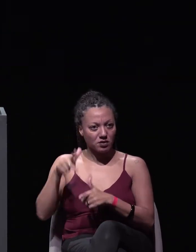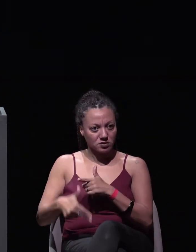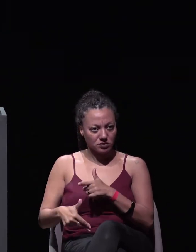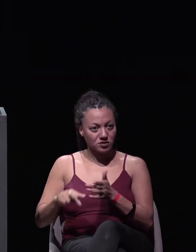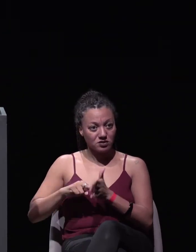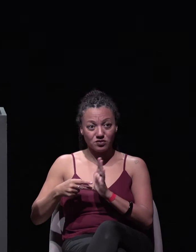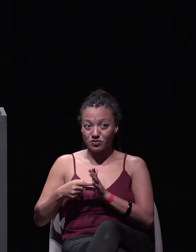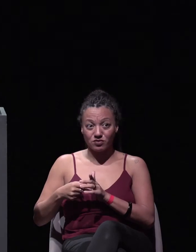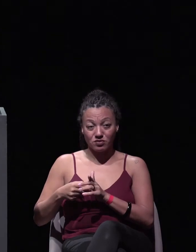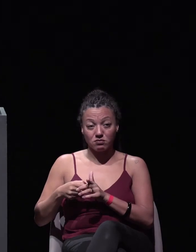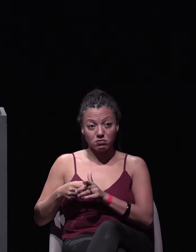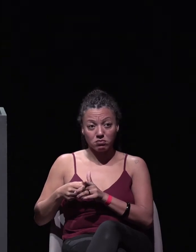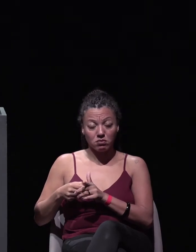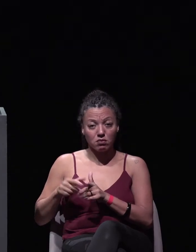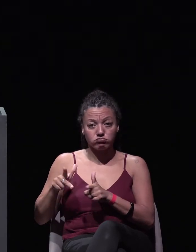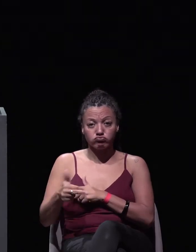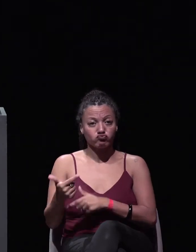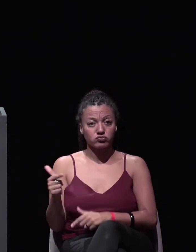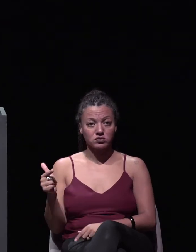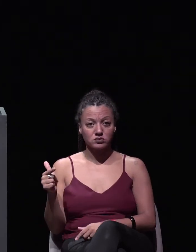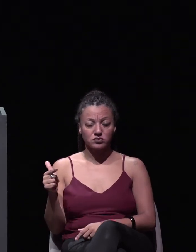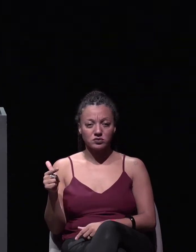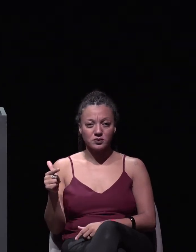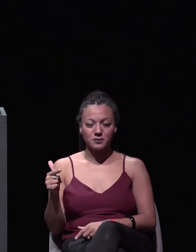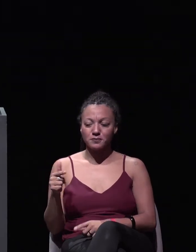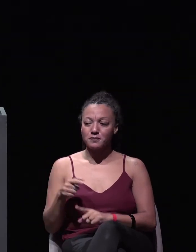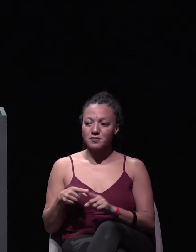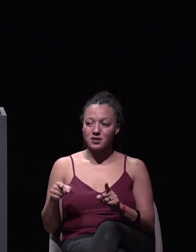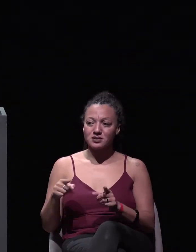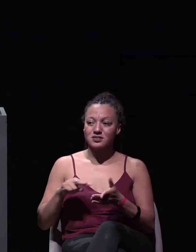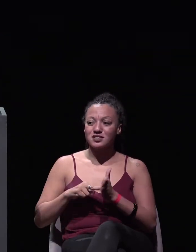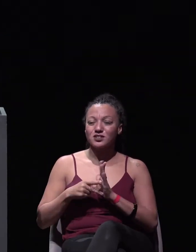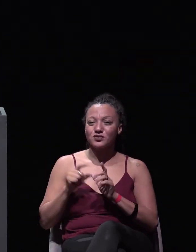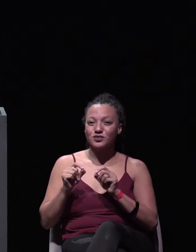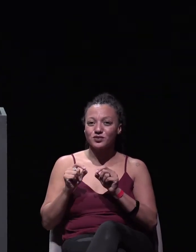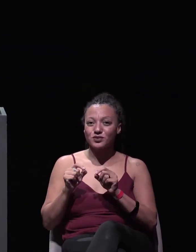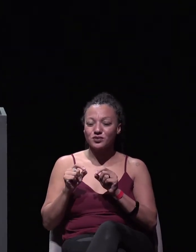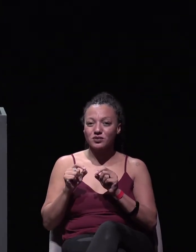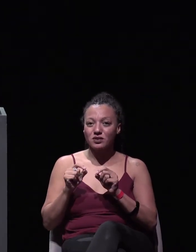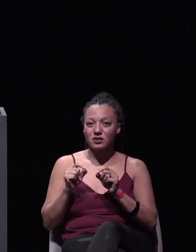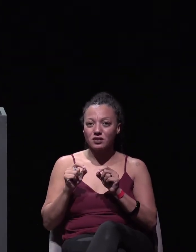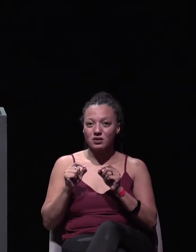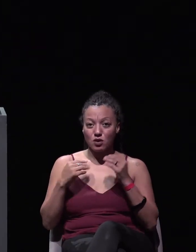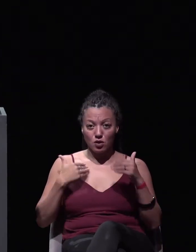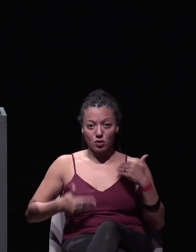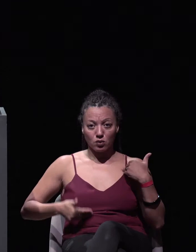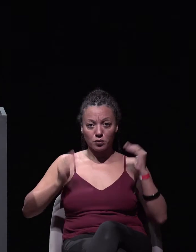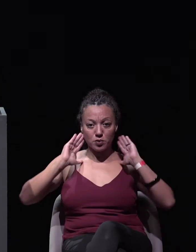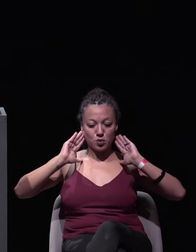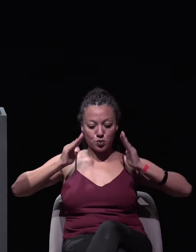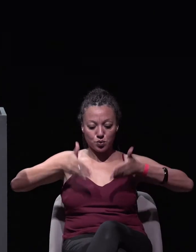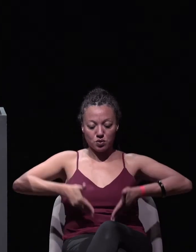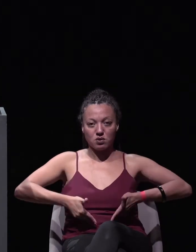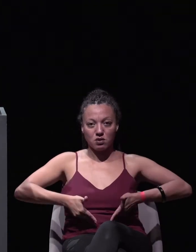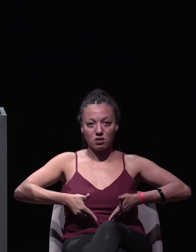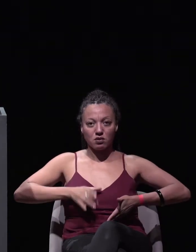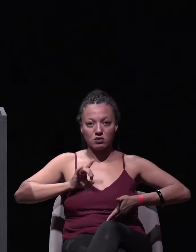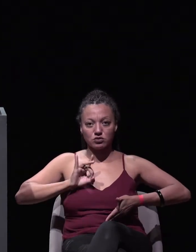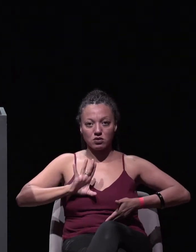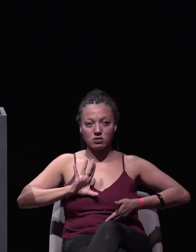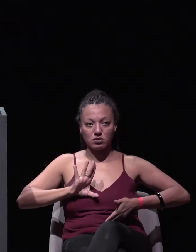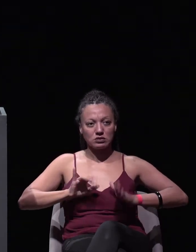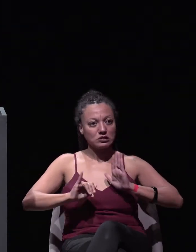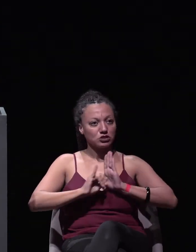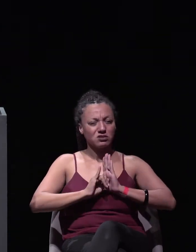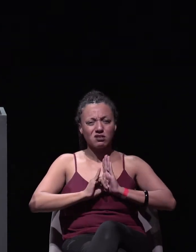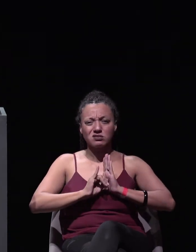oposto. Mas, por outro lado, o sujeito está reduzido a esta parte da imagem. Eu não vejo mais nada dessa identidade,